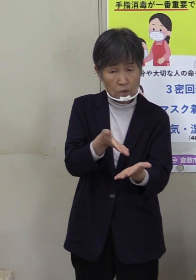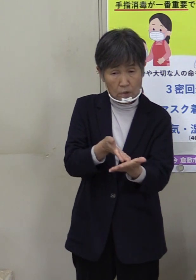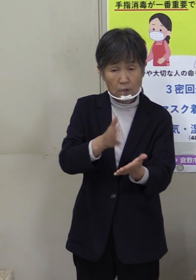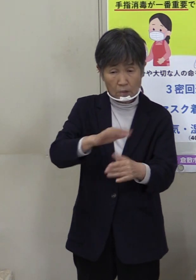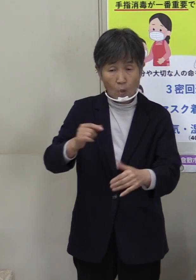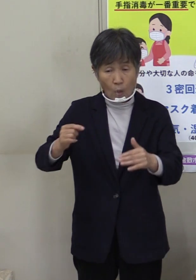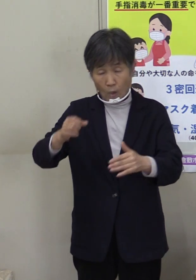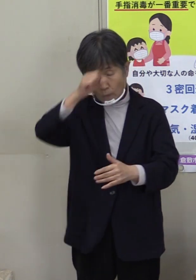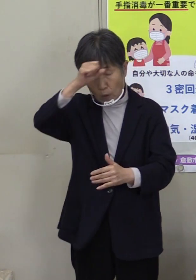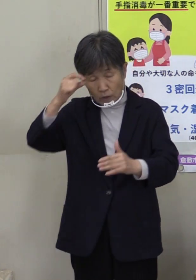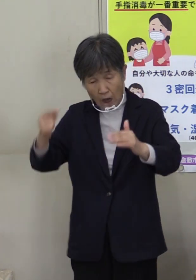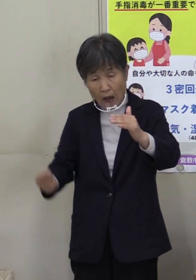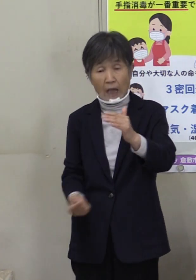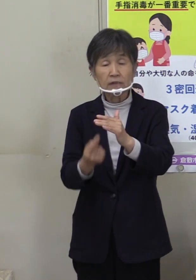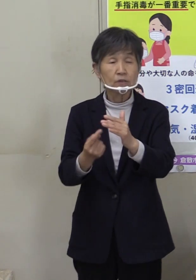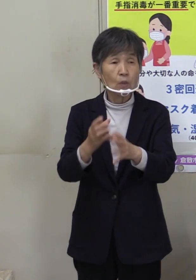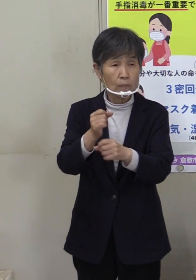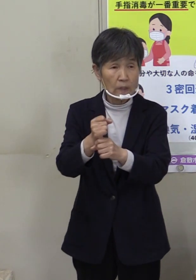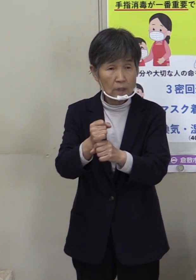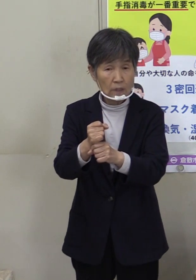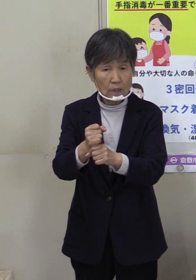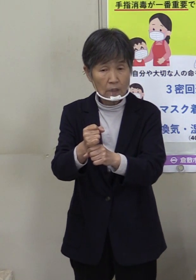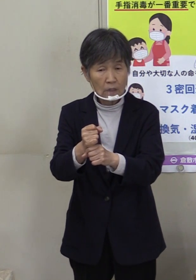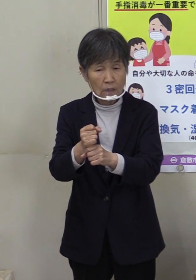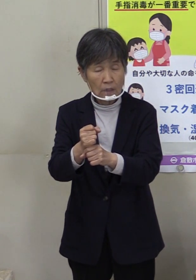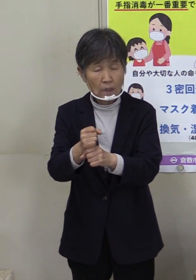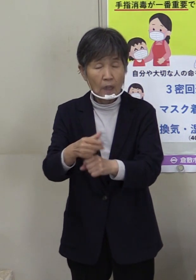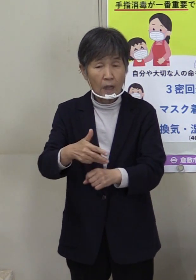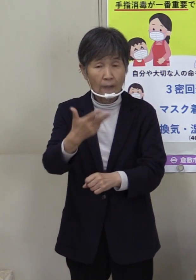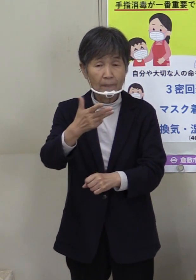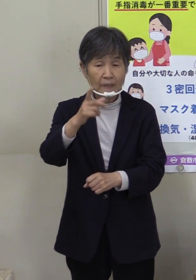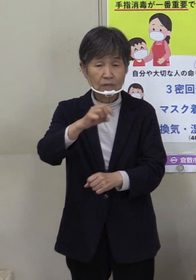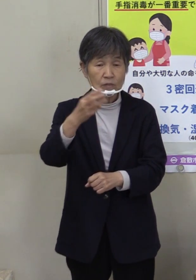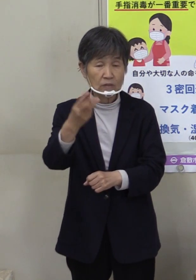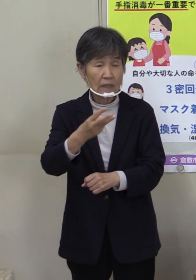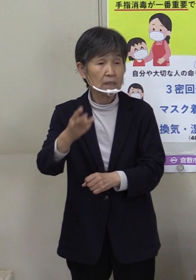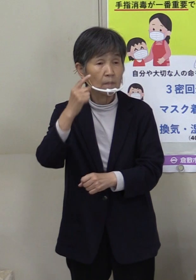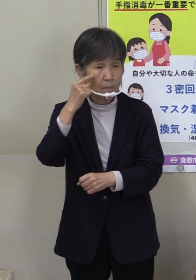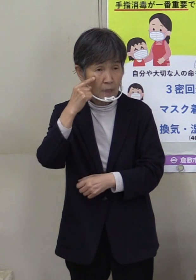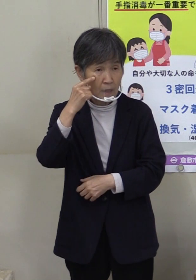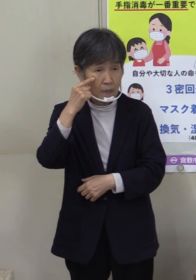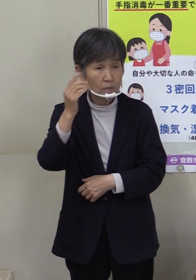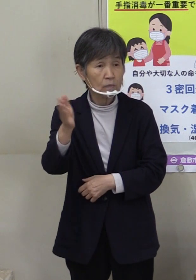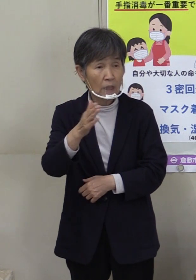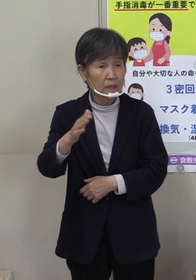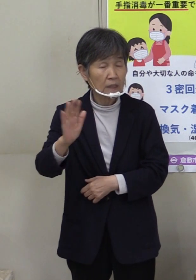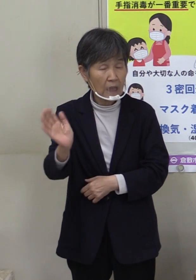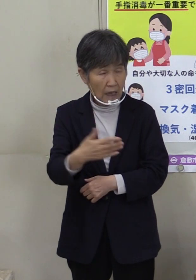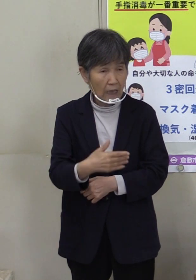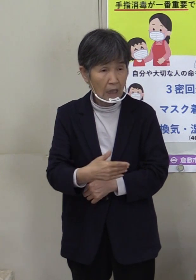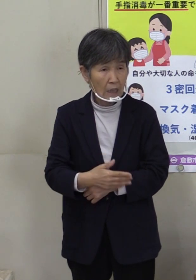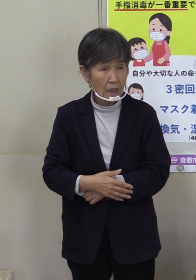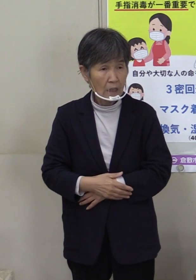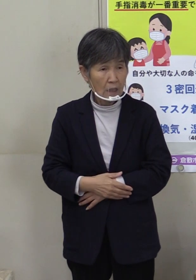日、一番最初の方の発症日、813年目かの前2日ぐらいから、その